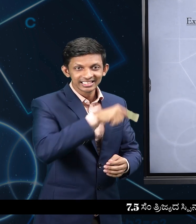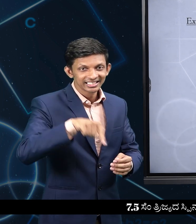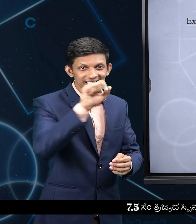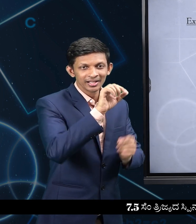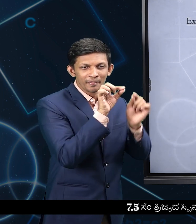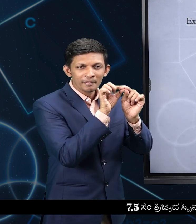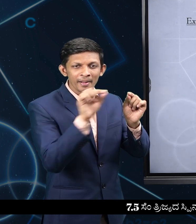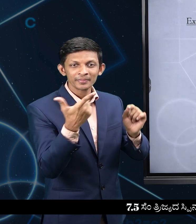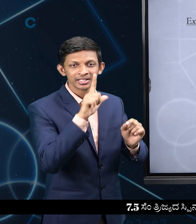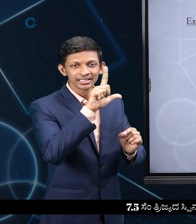7.5 ಸೆಂಟಿಮೀಟರ್